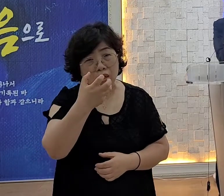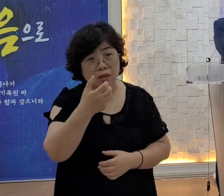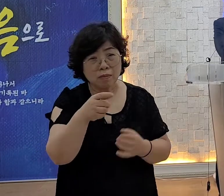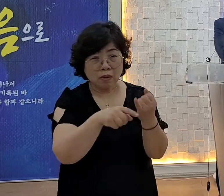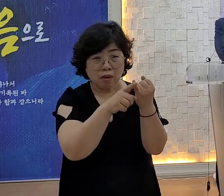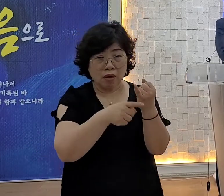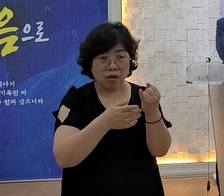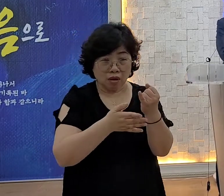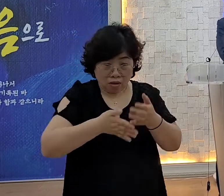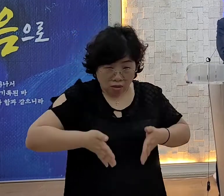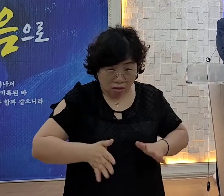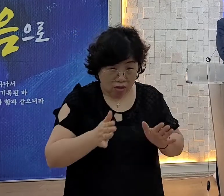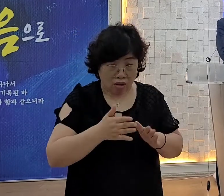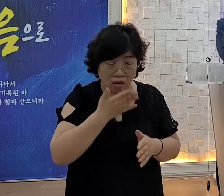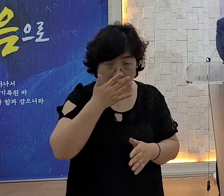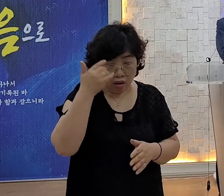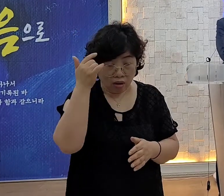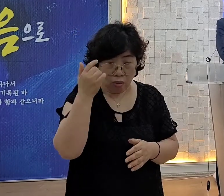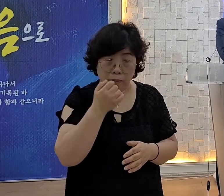믿겠습니다 했어.